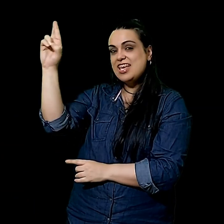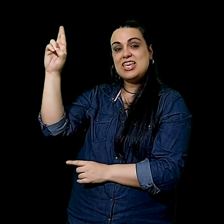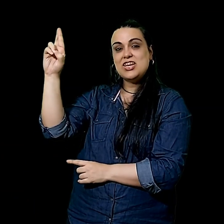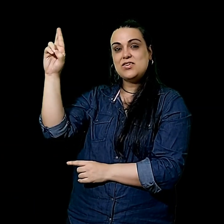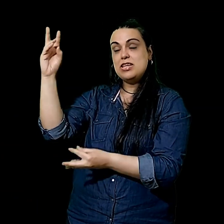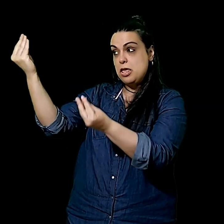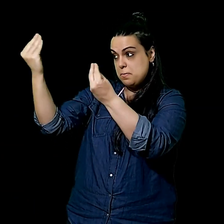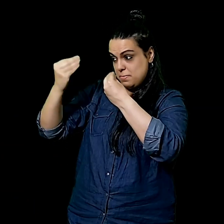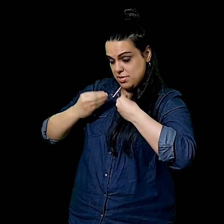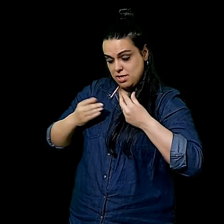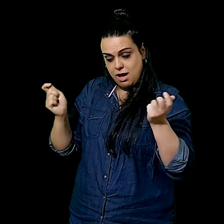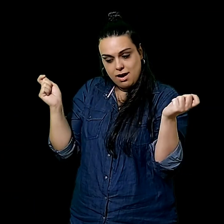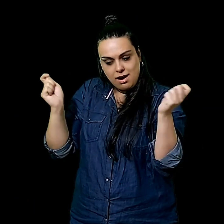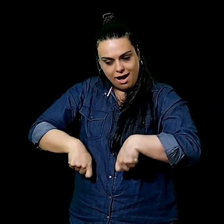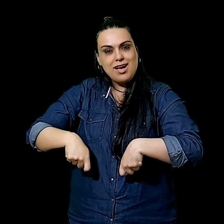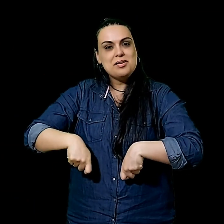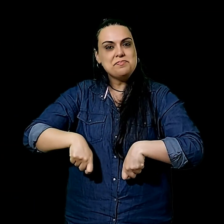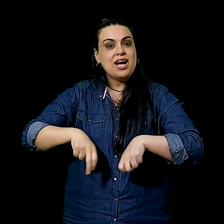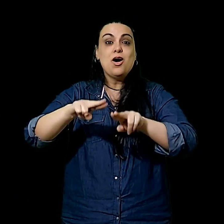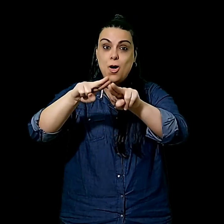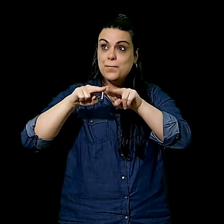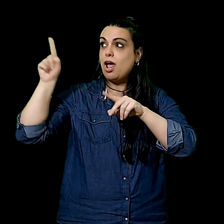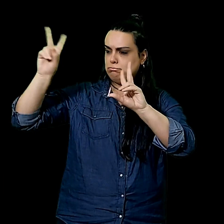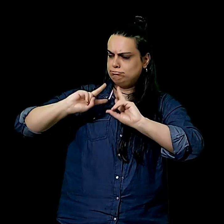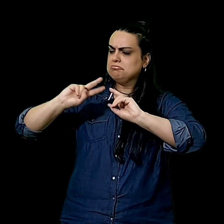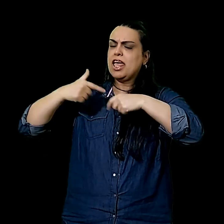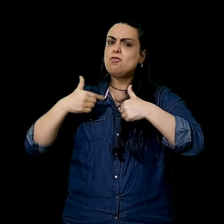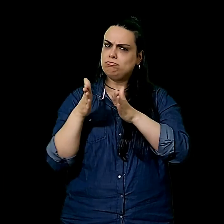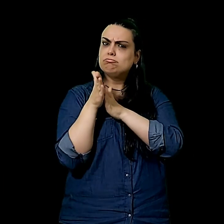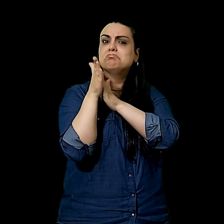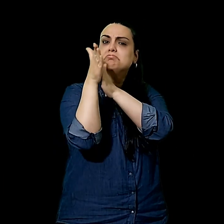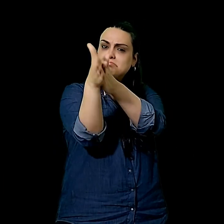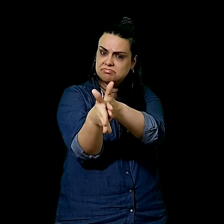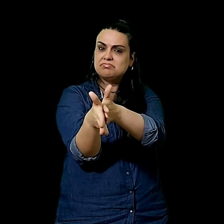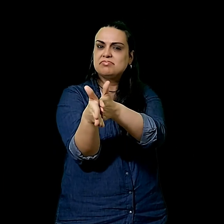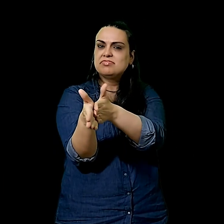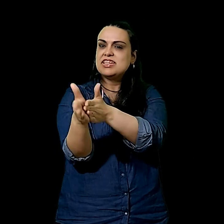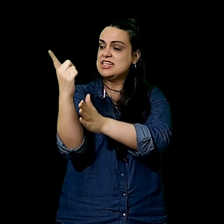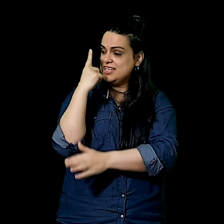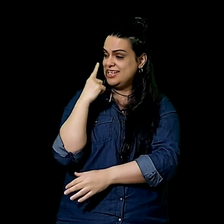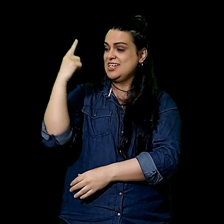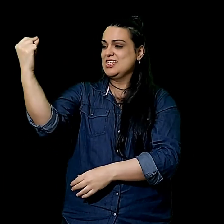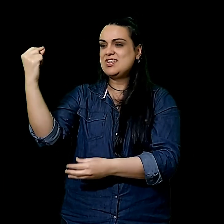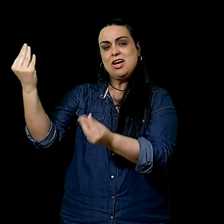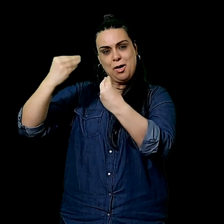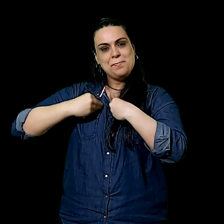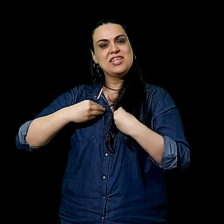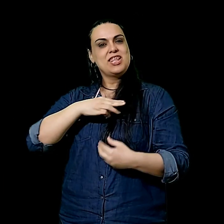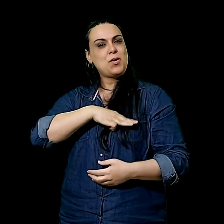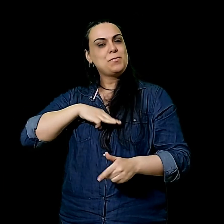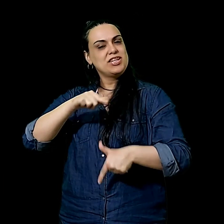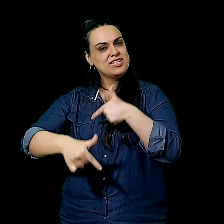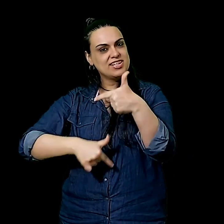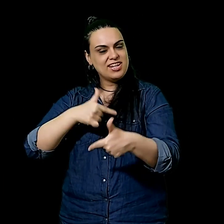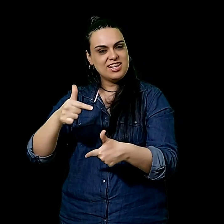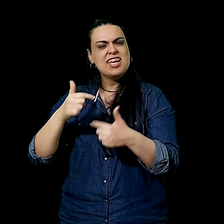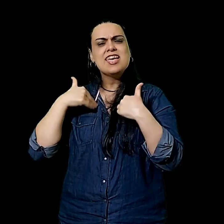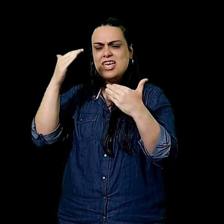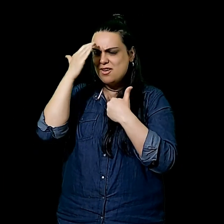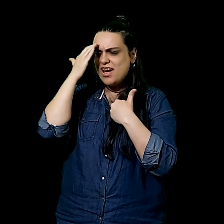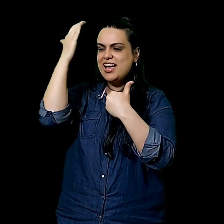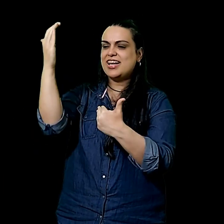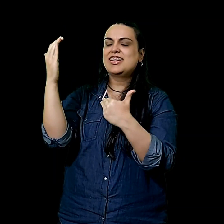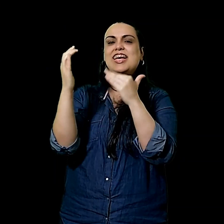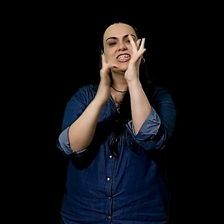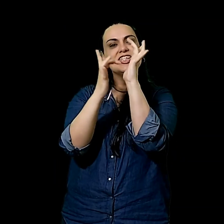me capacitou, porque me considerou fiel, pondo-me no ministério. Dou graças a Jesus